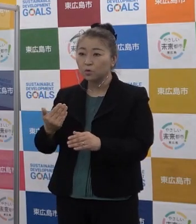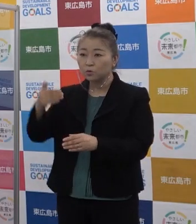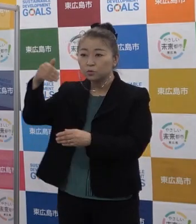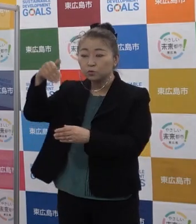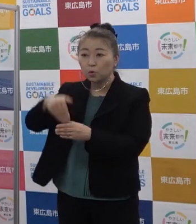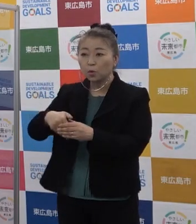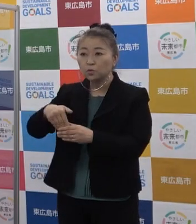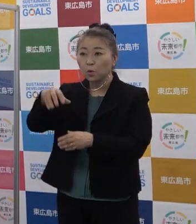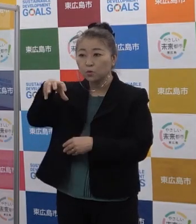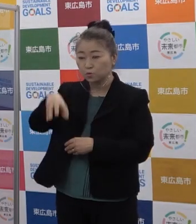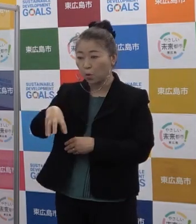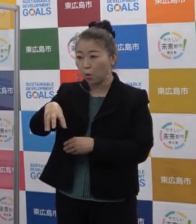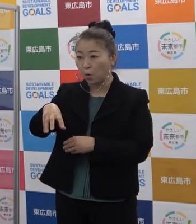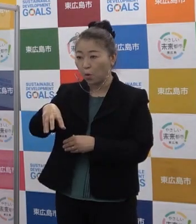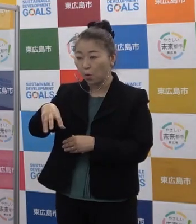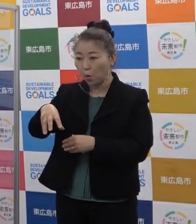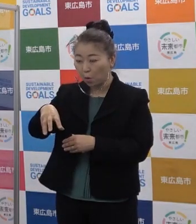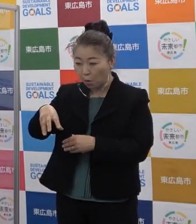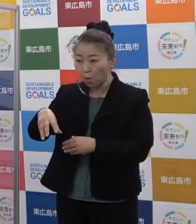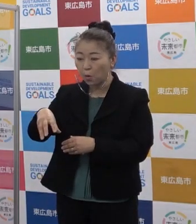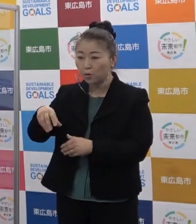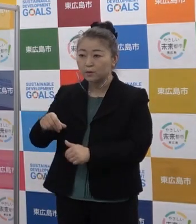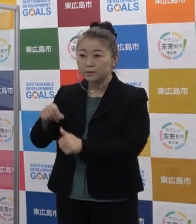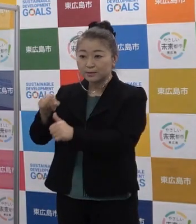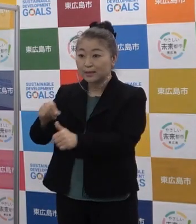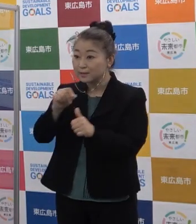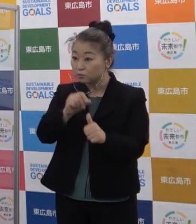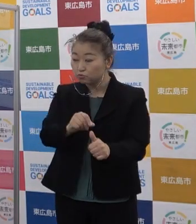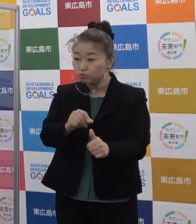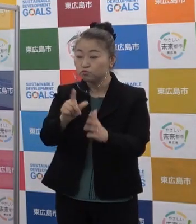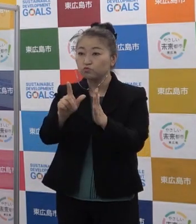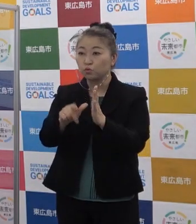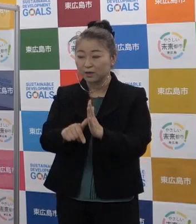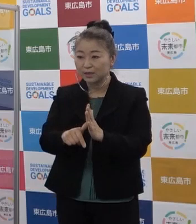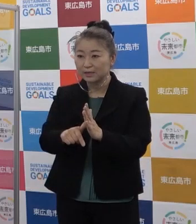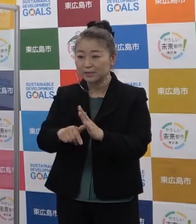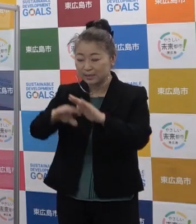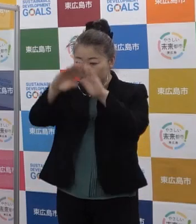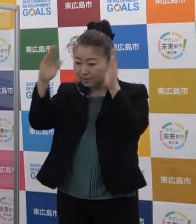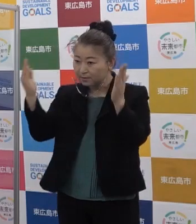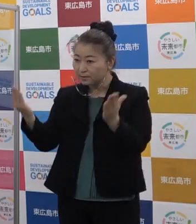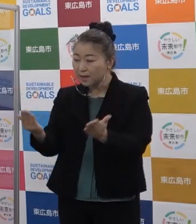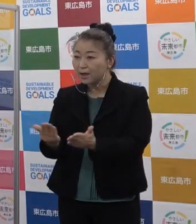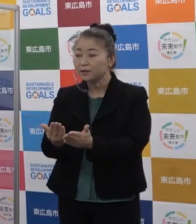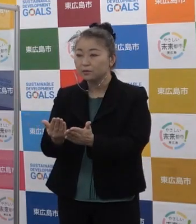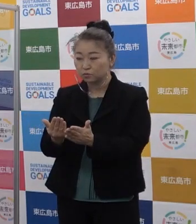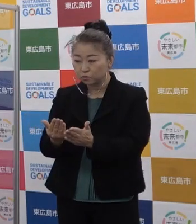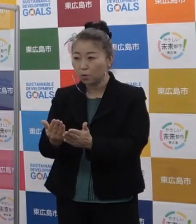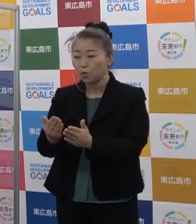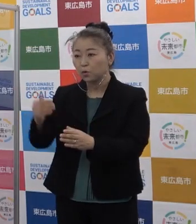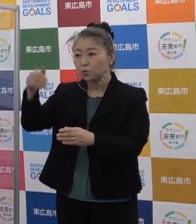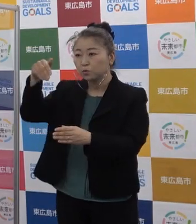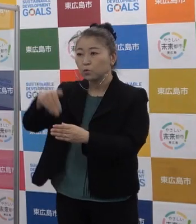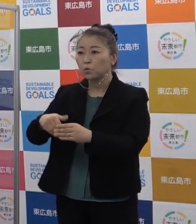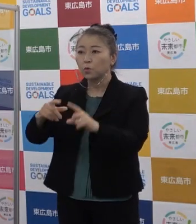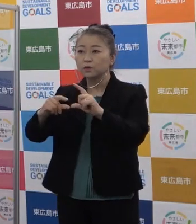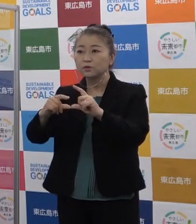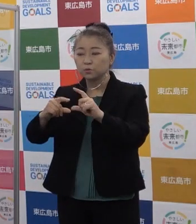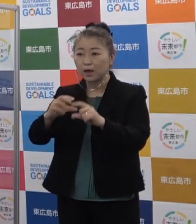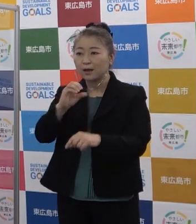所を設置をしていく中で、全体としての投票率は 0.83% 向上し